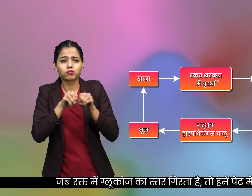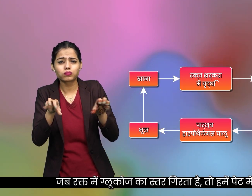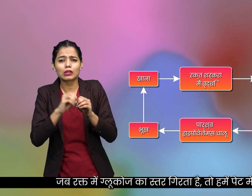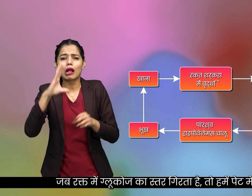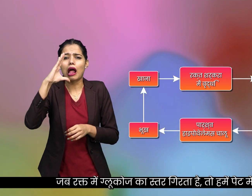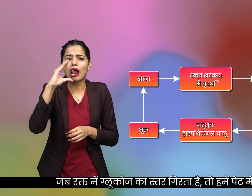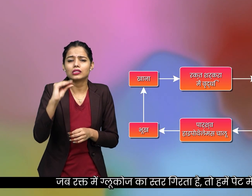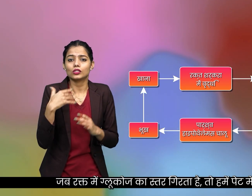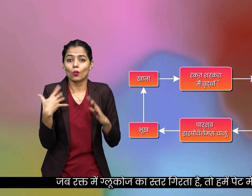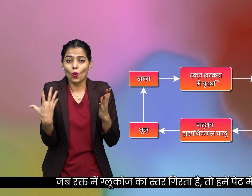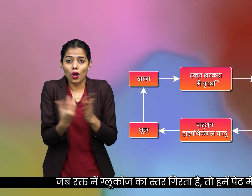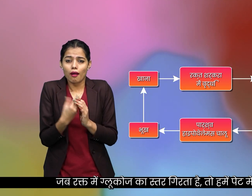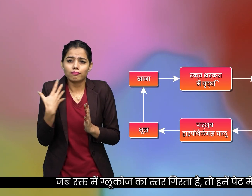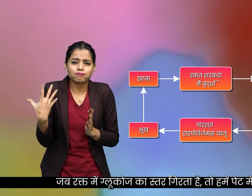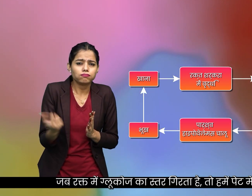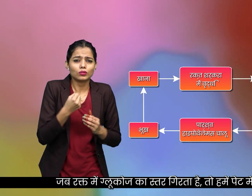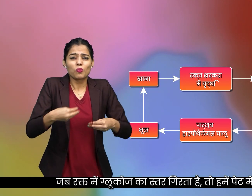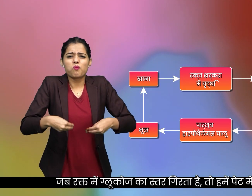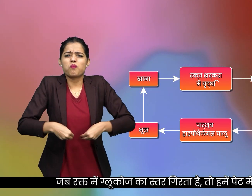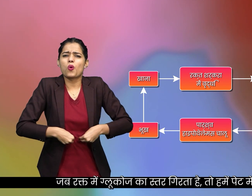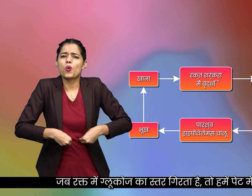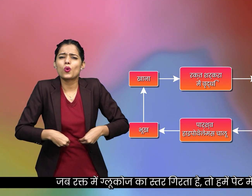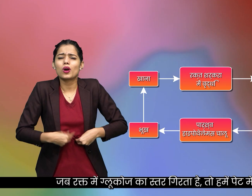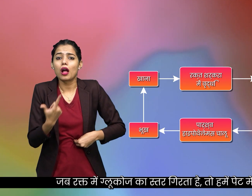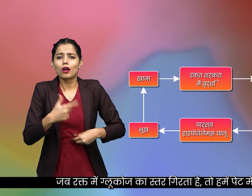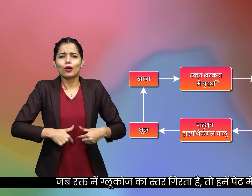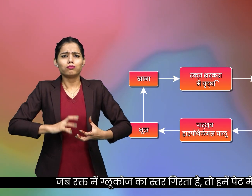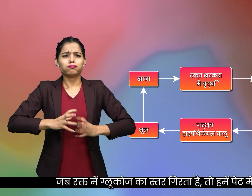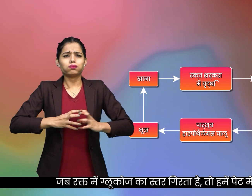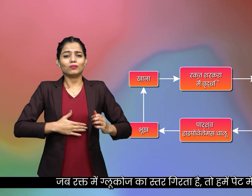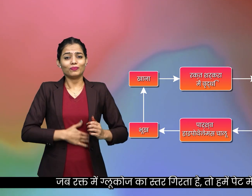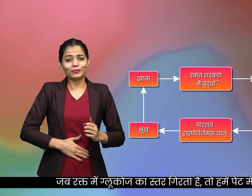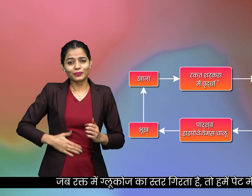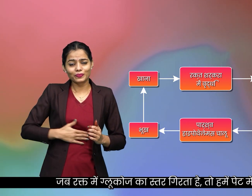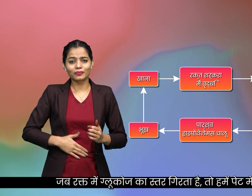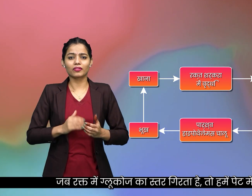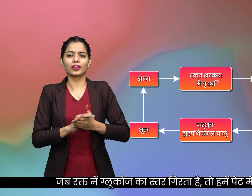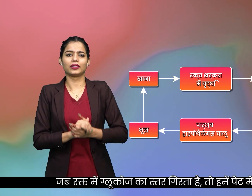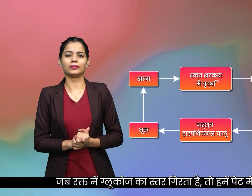स्तर गिरता है तो हमें पेट में भूख लगती है।